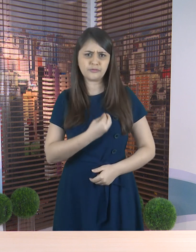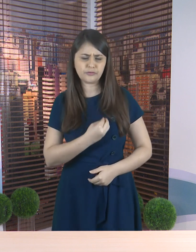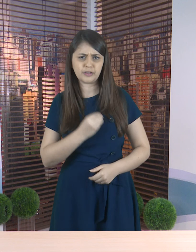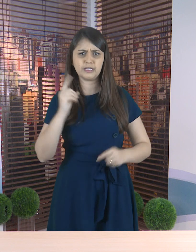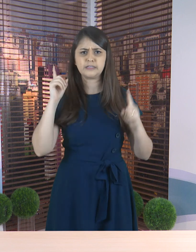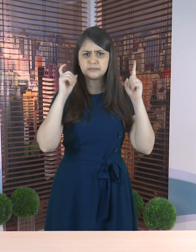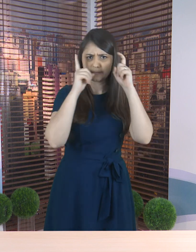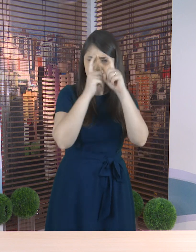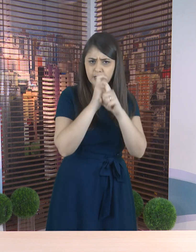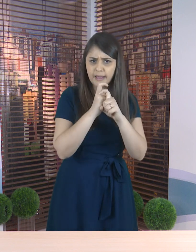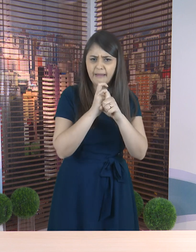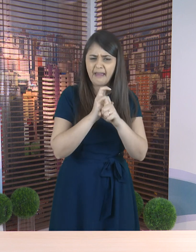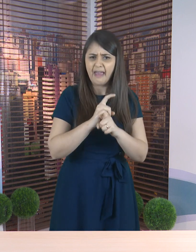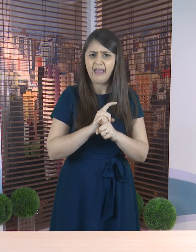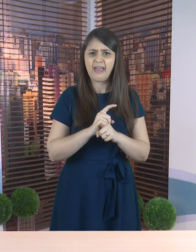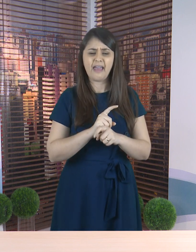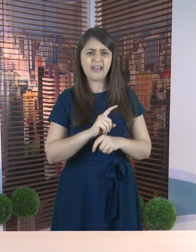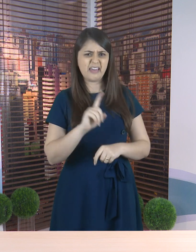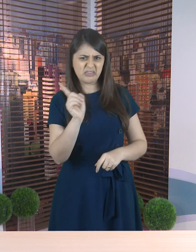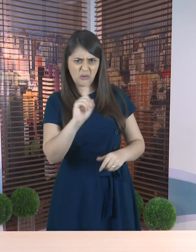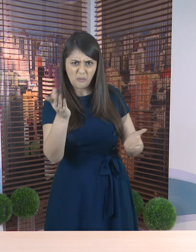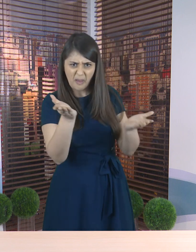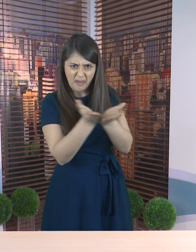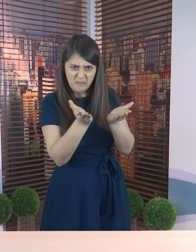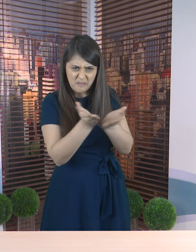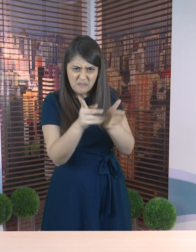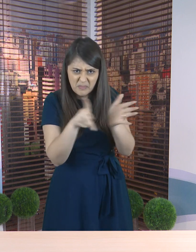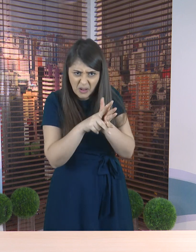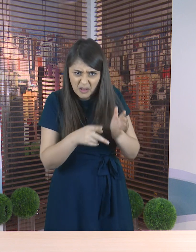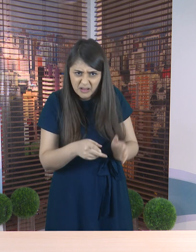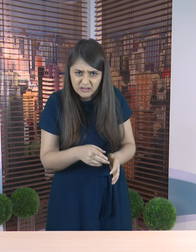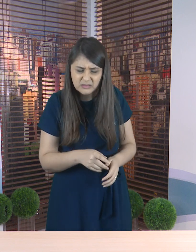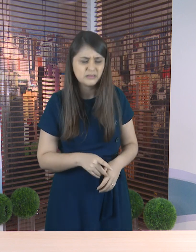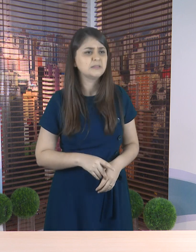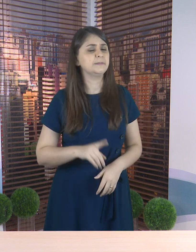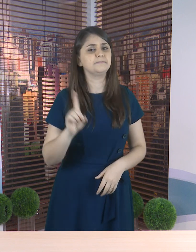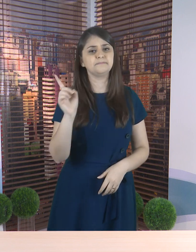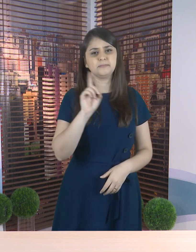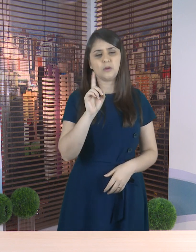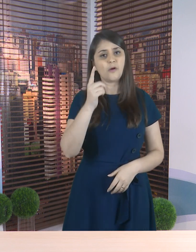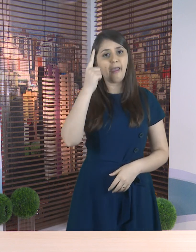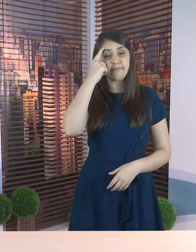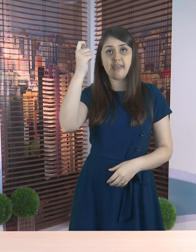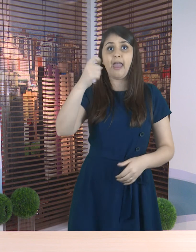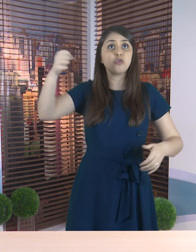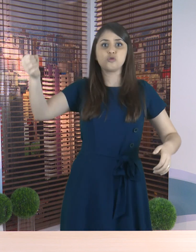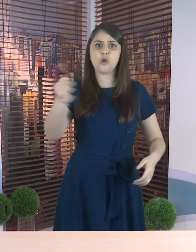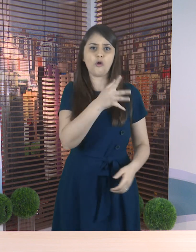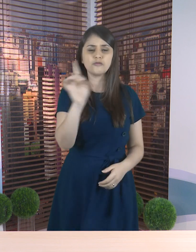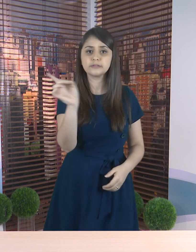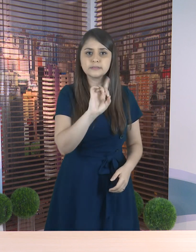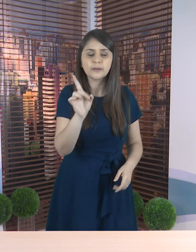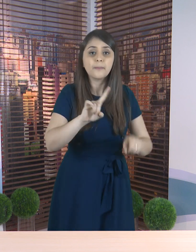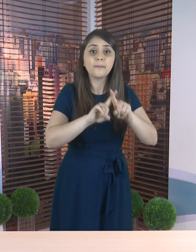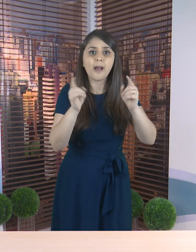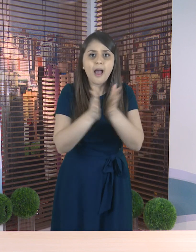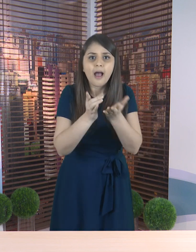forma muito clara que estar em Cristo não significa ausência de problemas e provações.